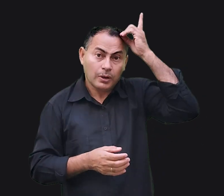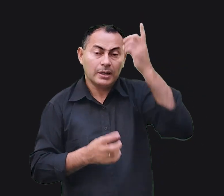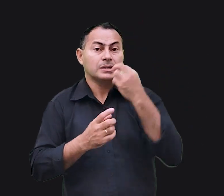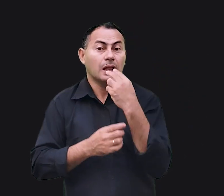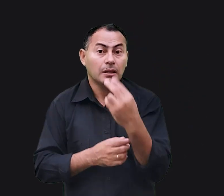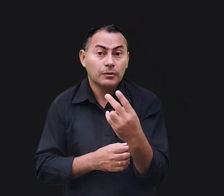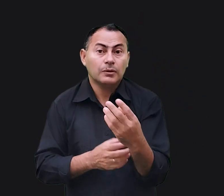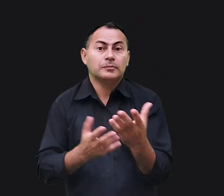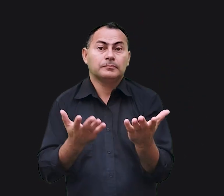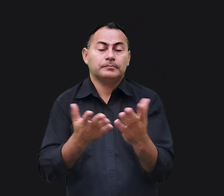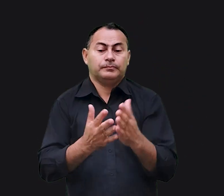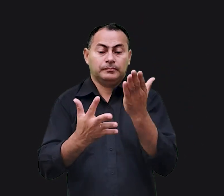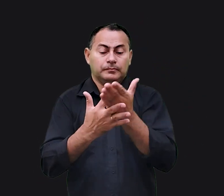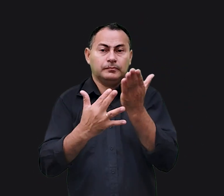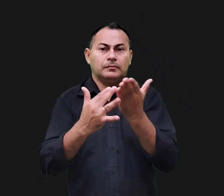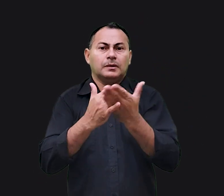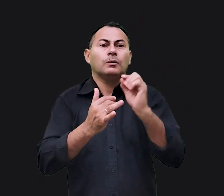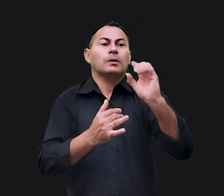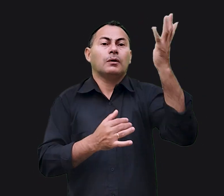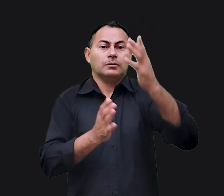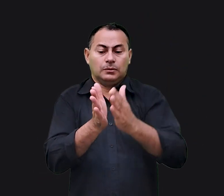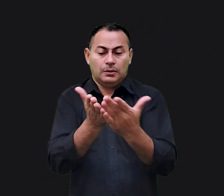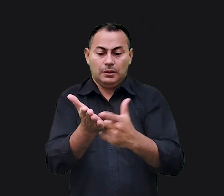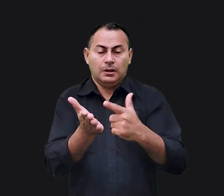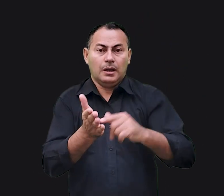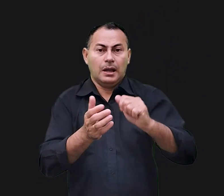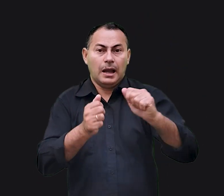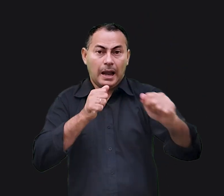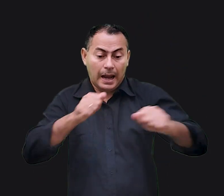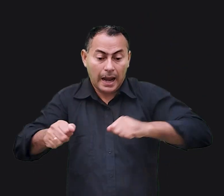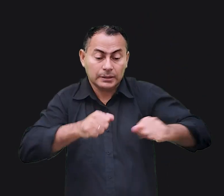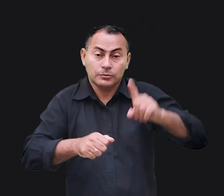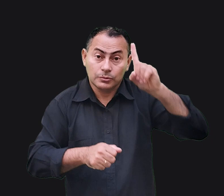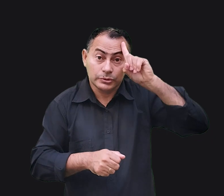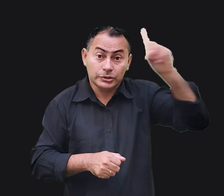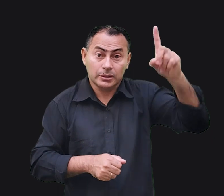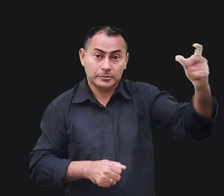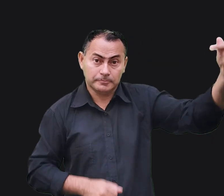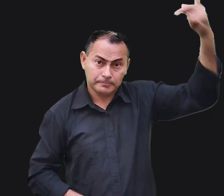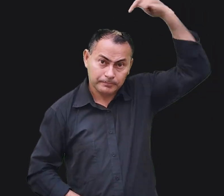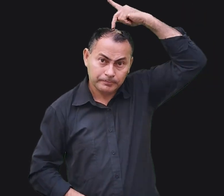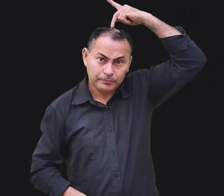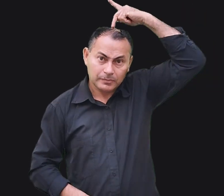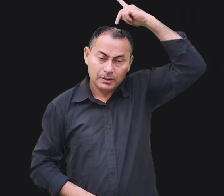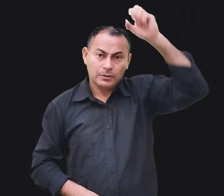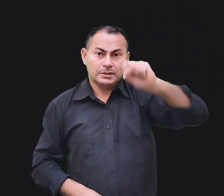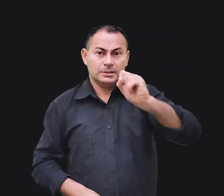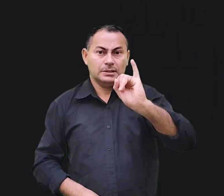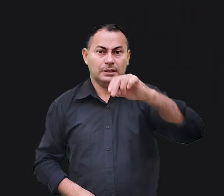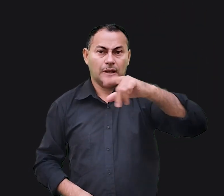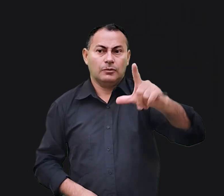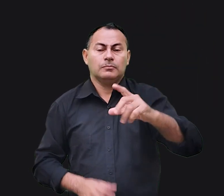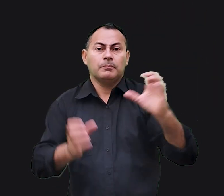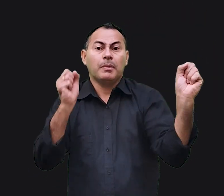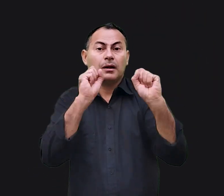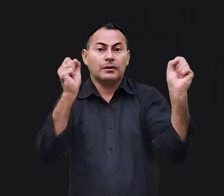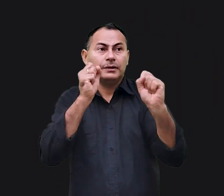línguas. Entretanto, o que aconteceu no livro de Atos, no dia de Pentecostes, foi um sinal, uma maravilha que